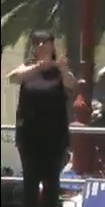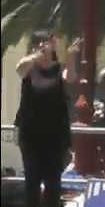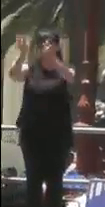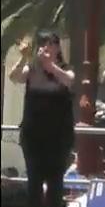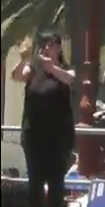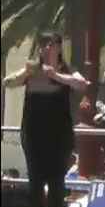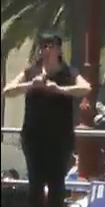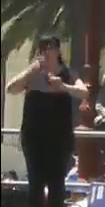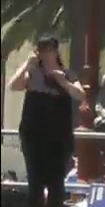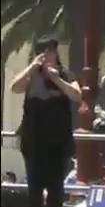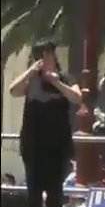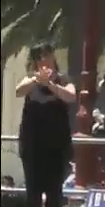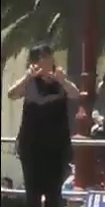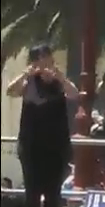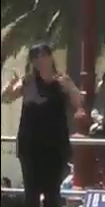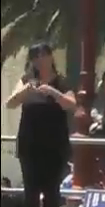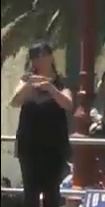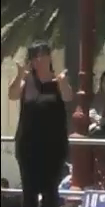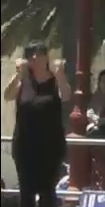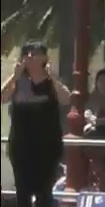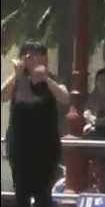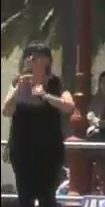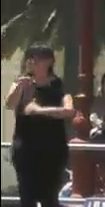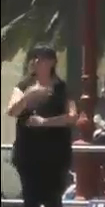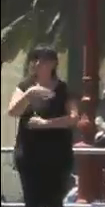para a maioría social.